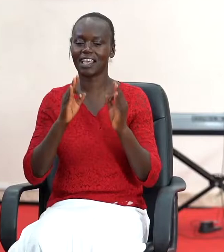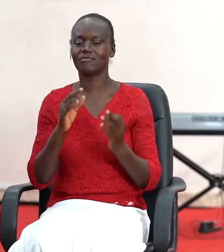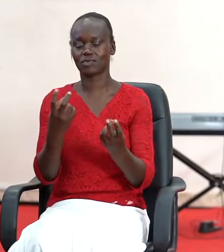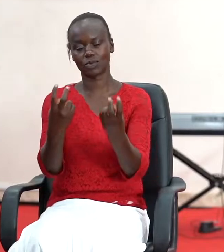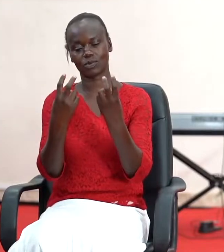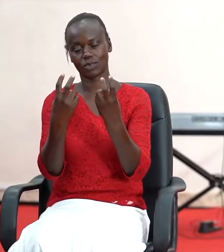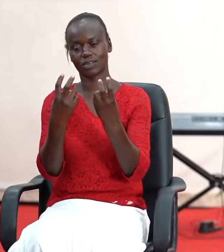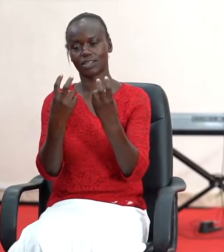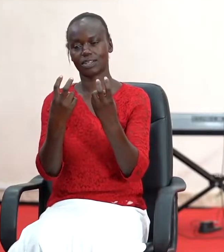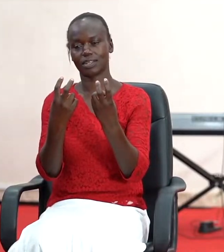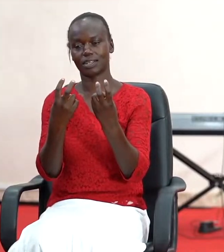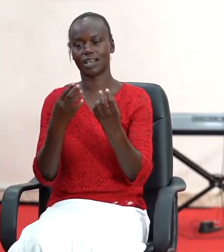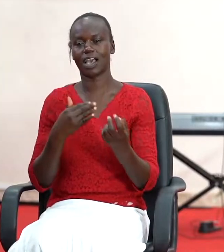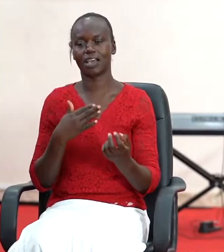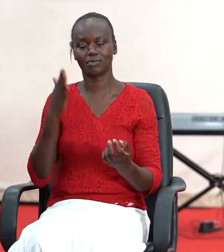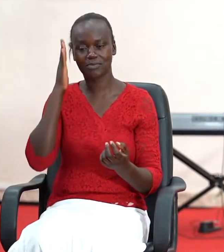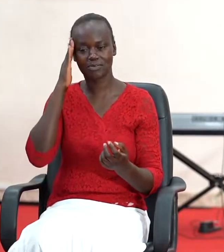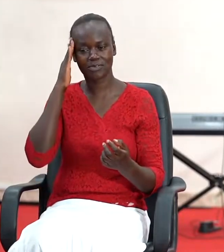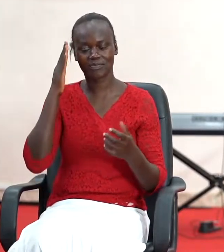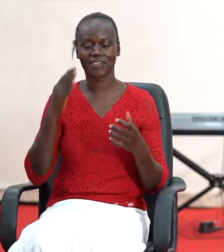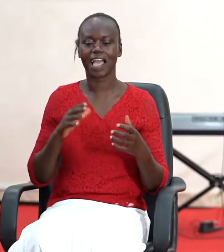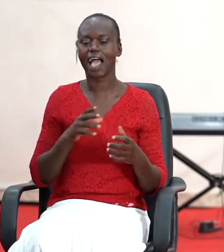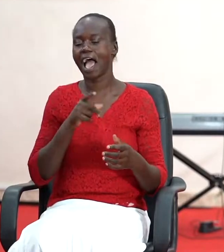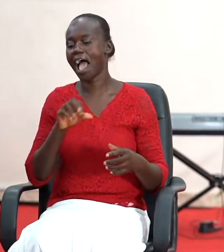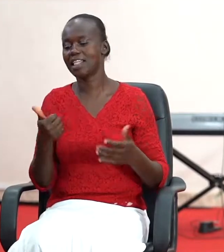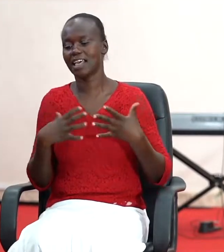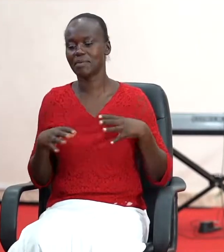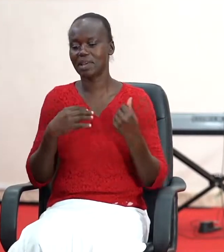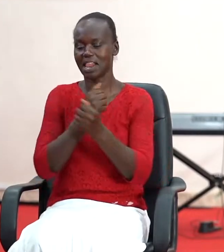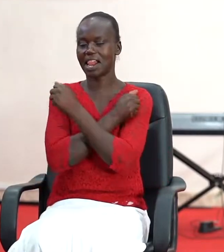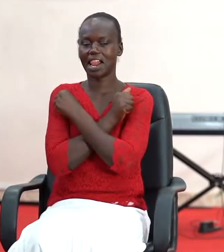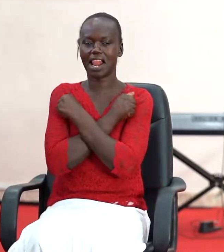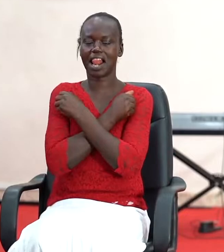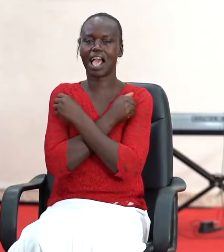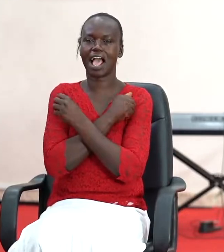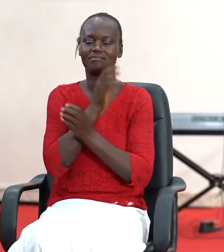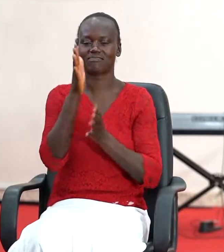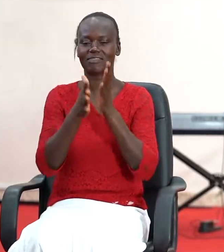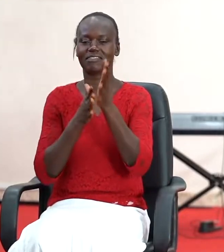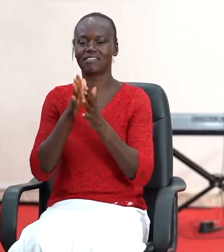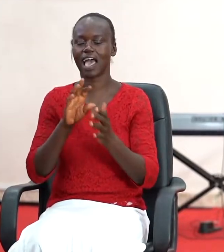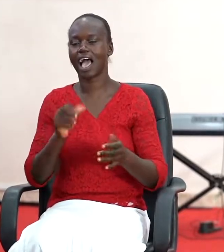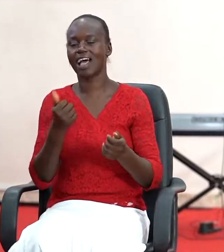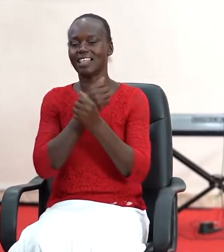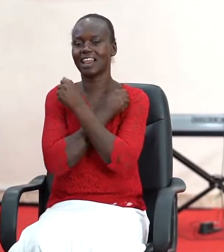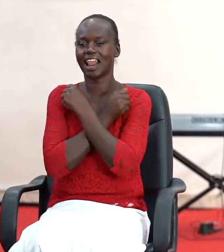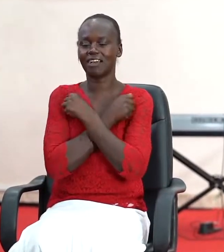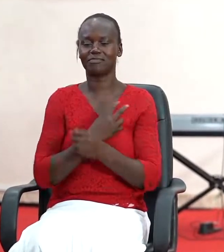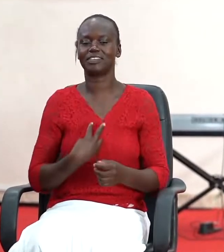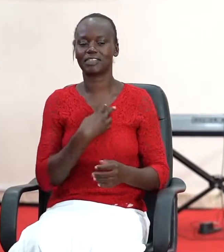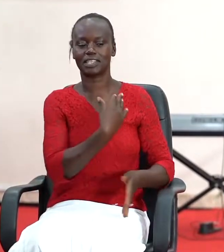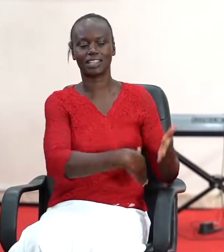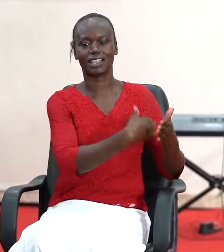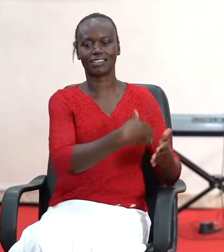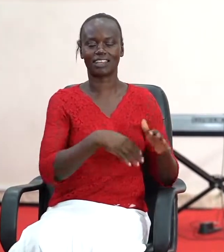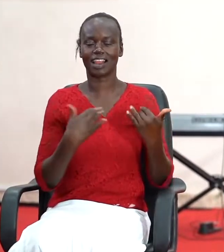watch, najua kuna wasio walikuwa wanapenda makatoon, unapenya mahepi, saa zingine unaenda kutembelea neighbor. Sasa